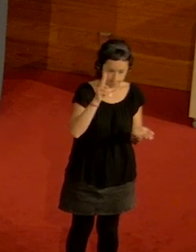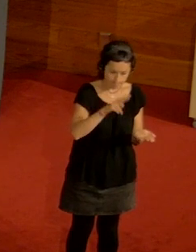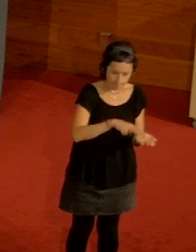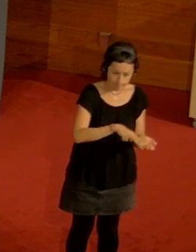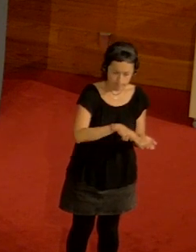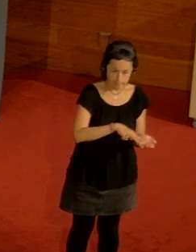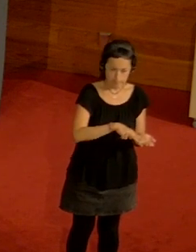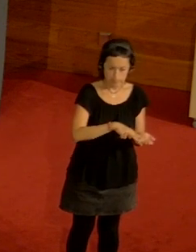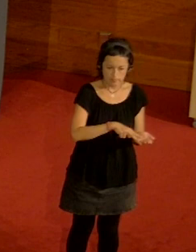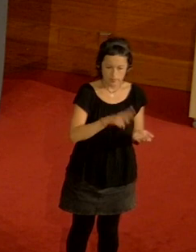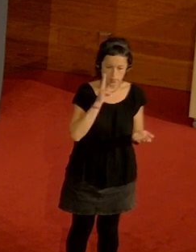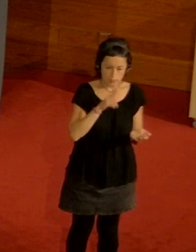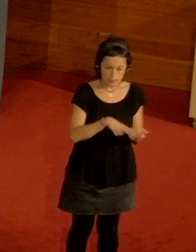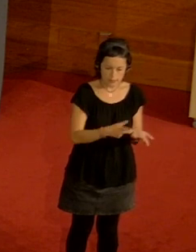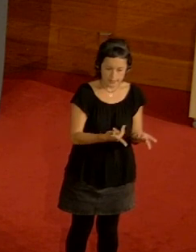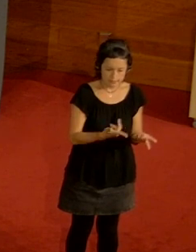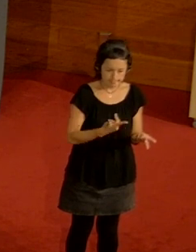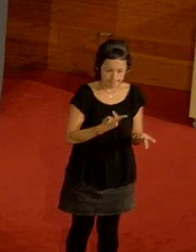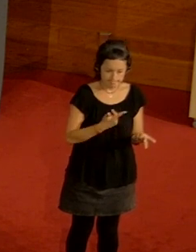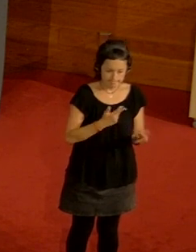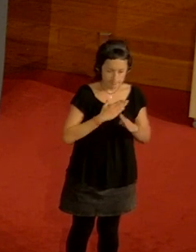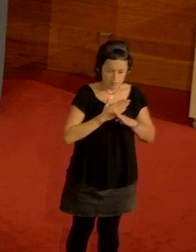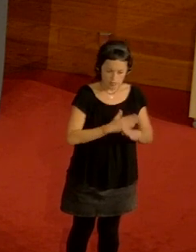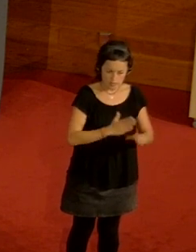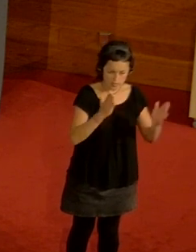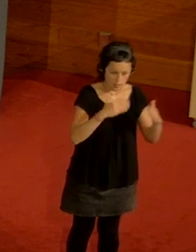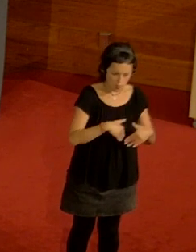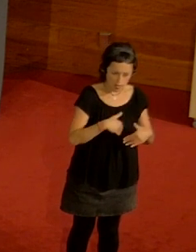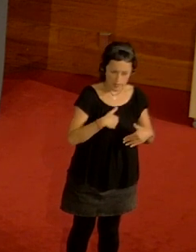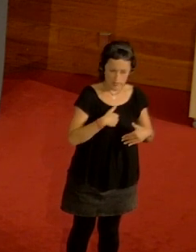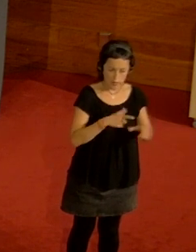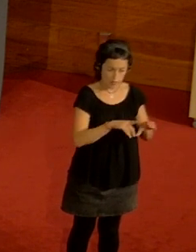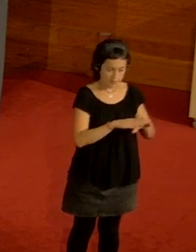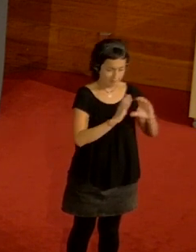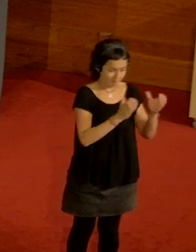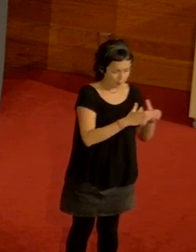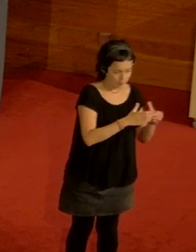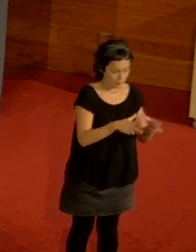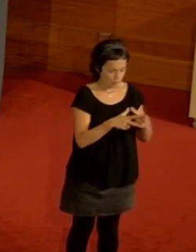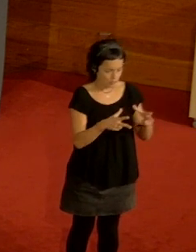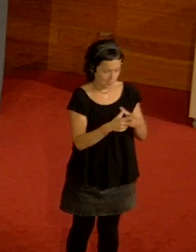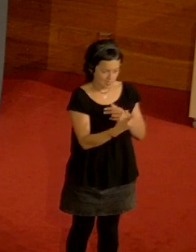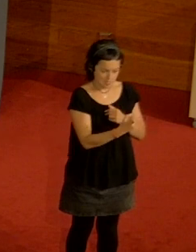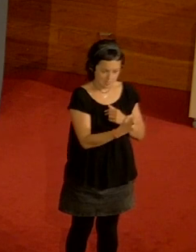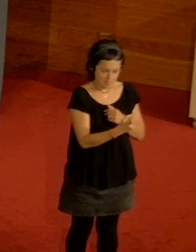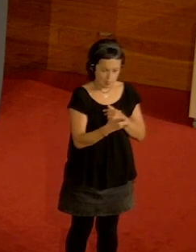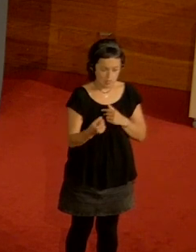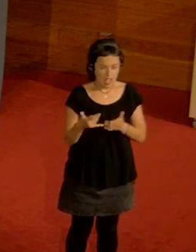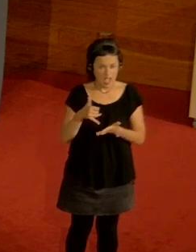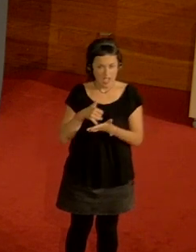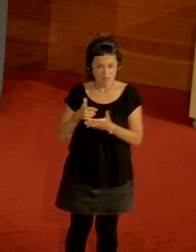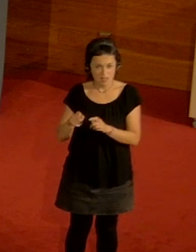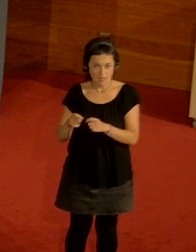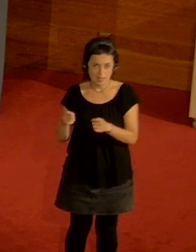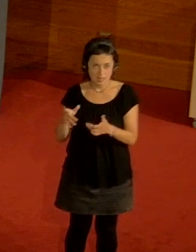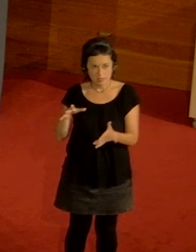eh de insuficiencia de que nos necesitamos colectiva y socialmente y la fragilidad tiene eh tiene un vínculo